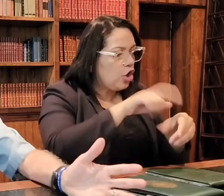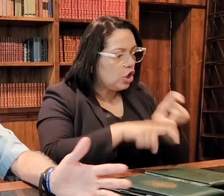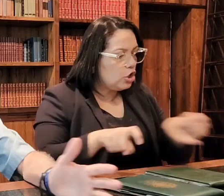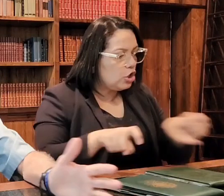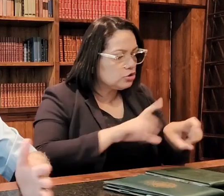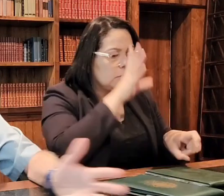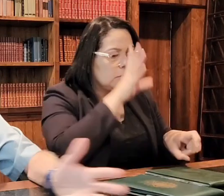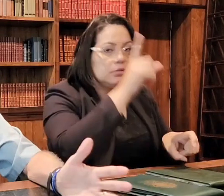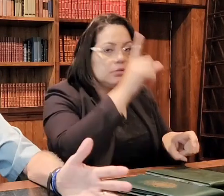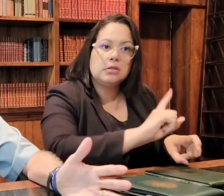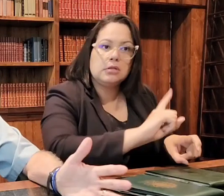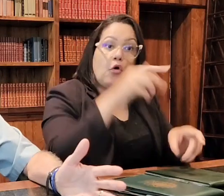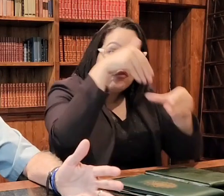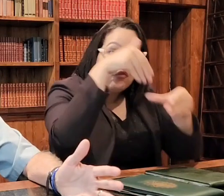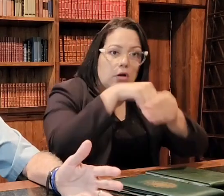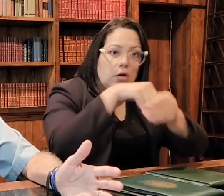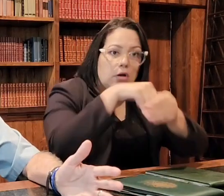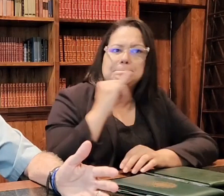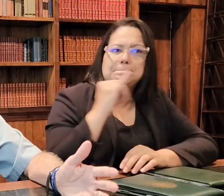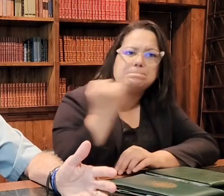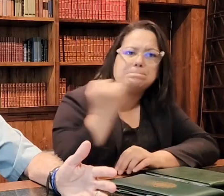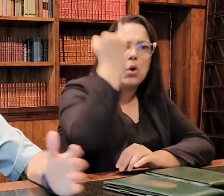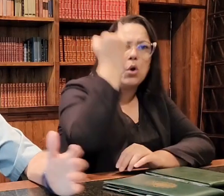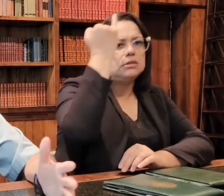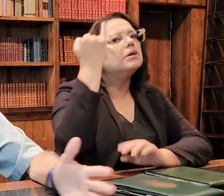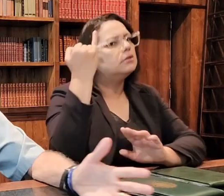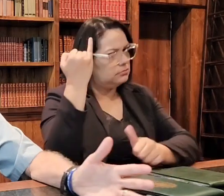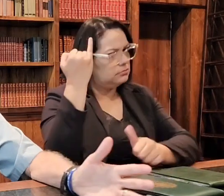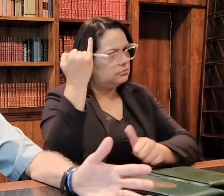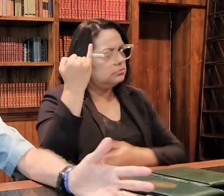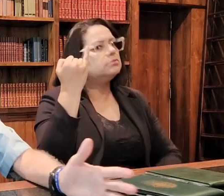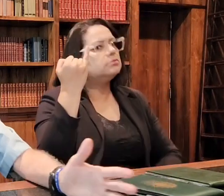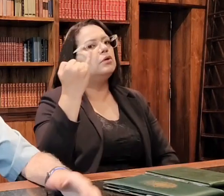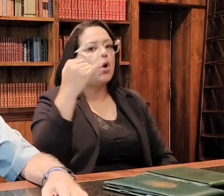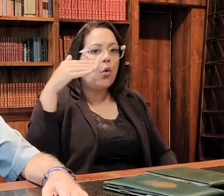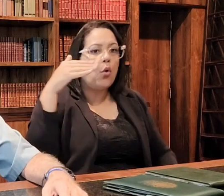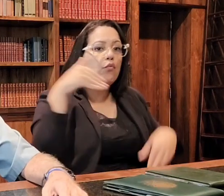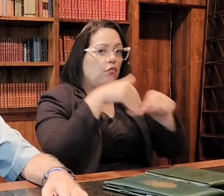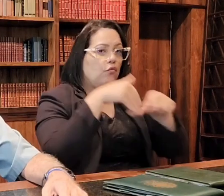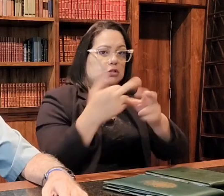importantíssimo. Você não nega isso. Voto responsável.